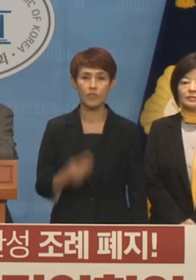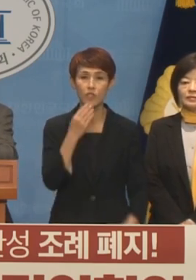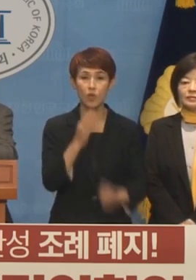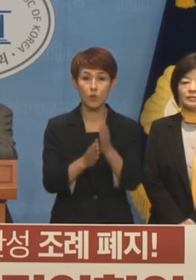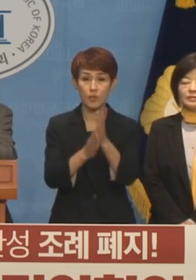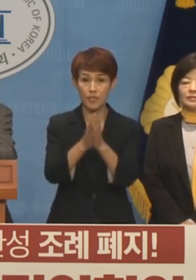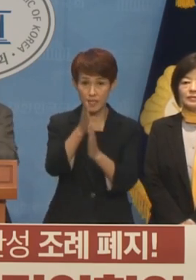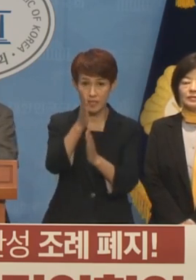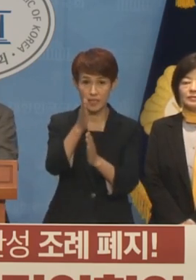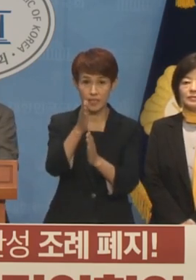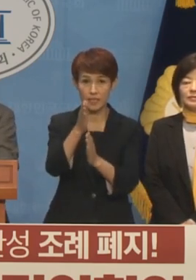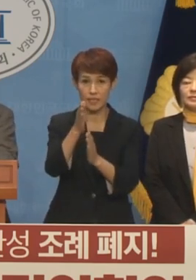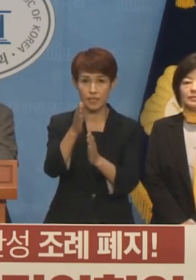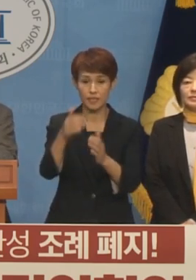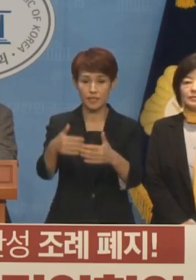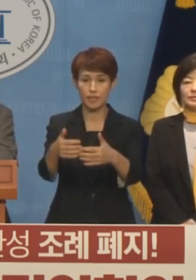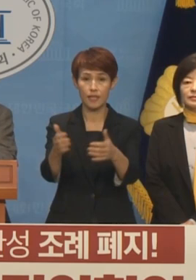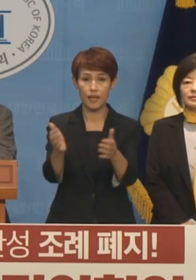서울시당의